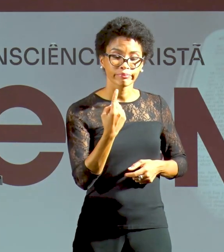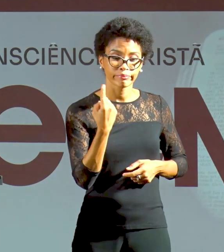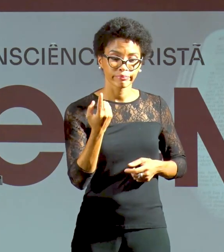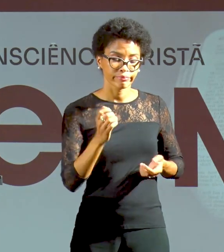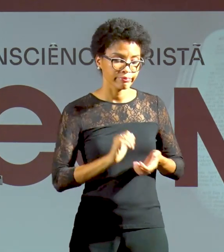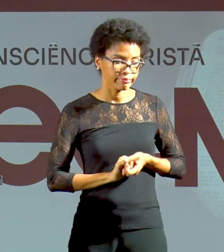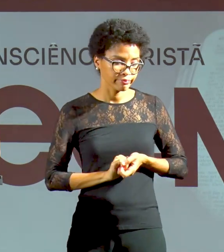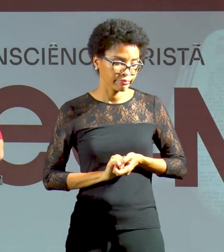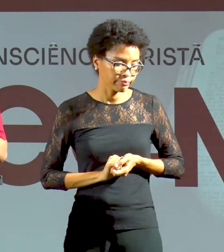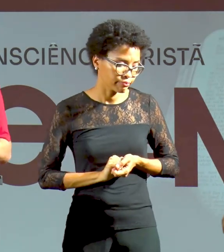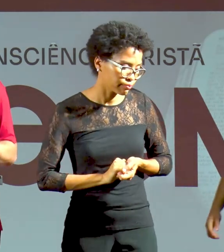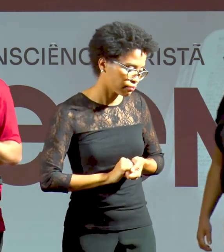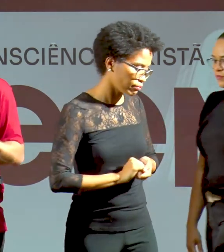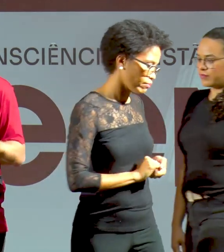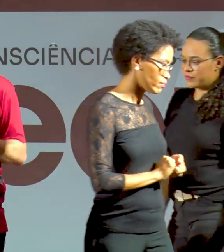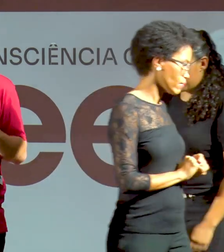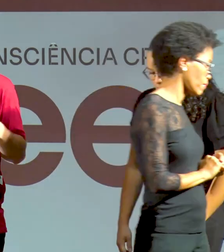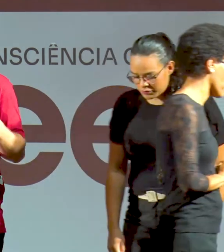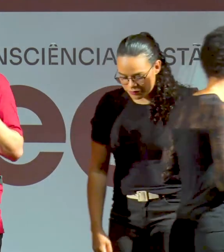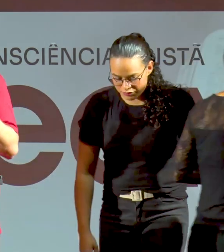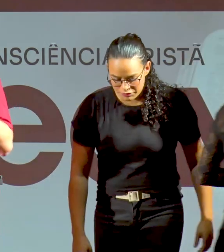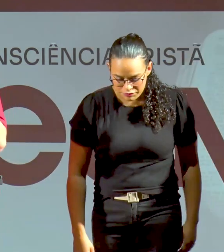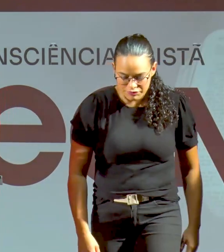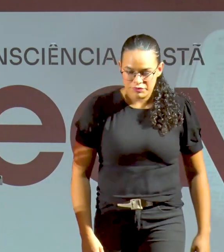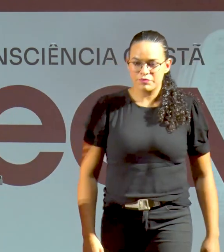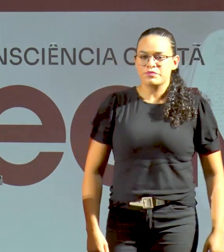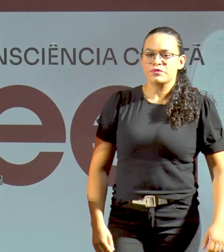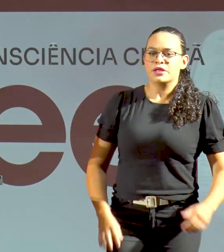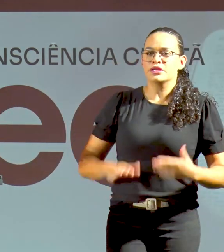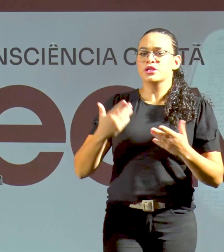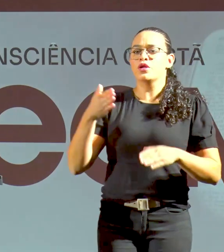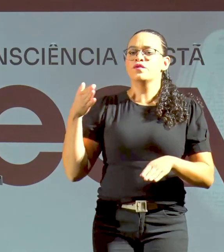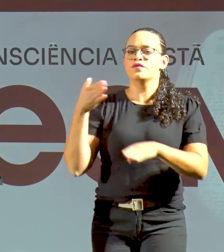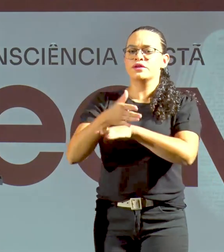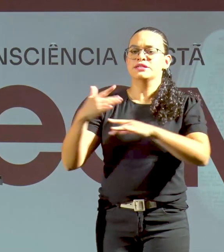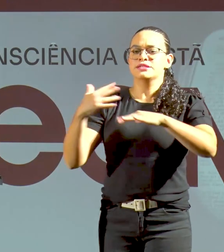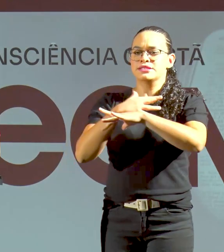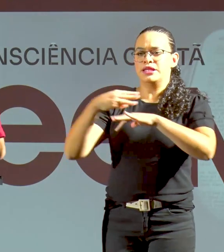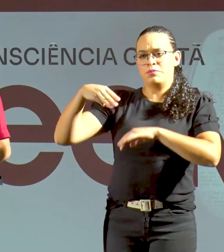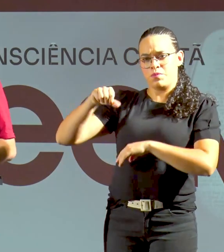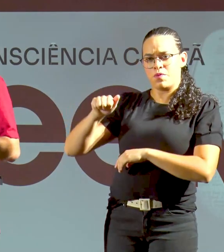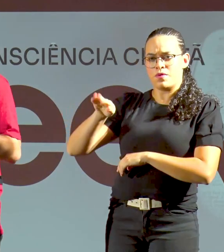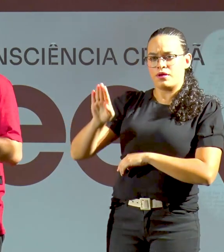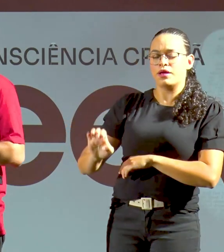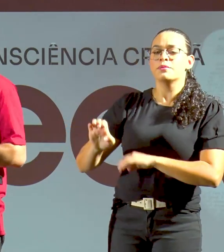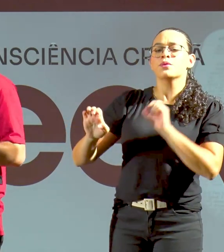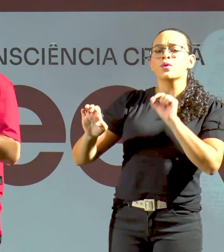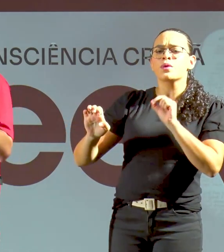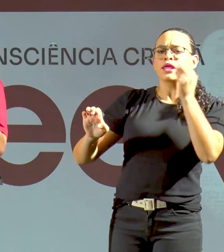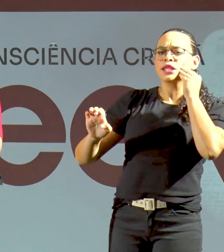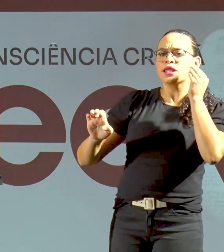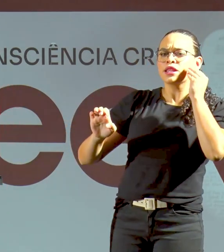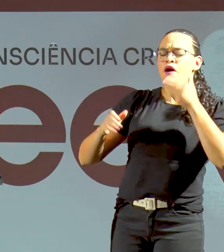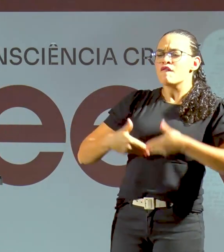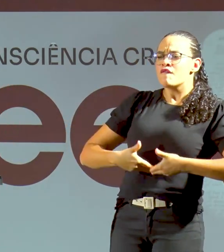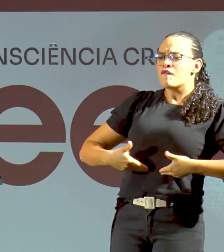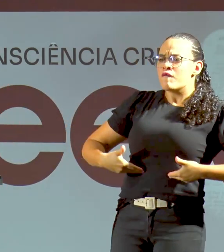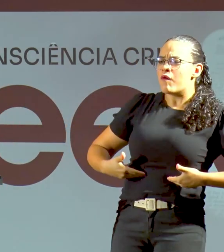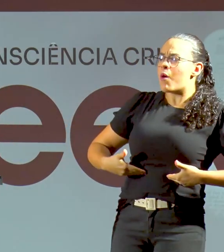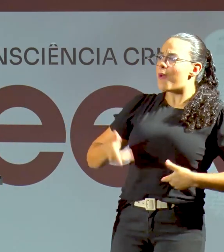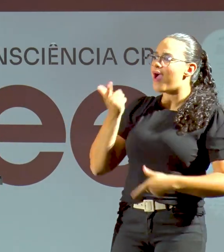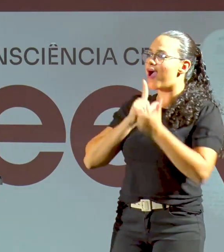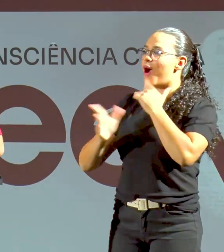e o que ele encontra é morte ele vai para Moab tentar saciar sua fome e o que ele encontra é dor